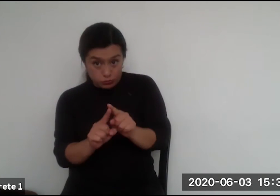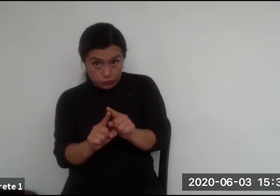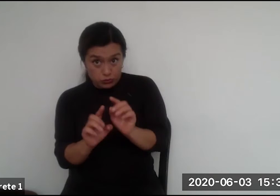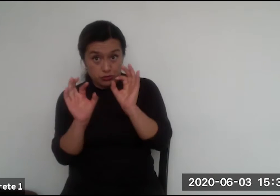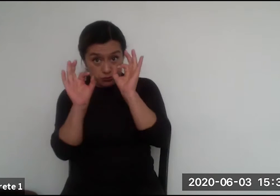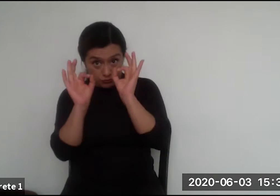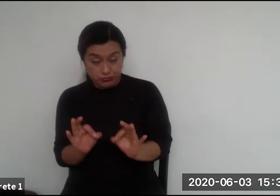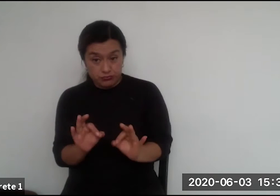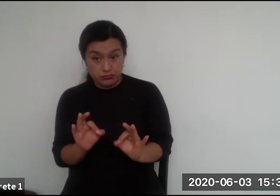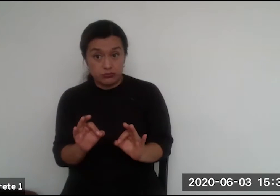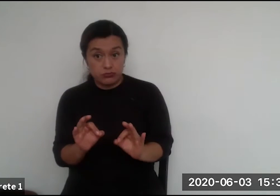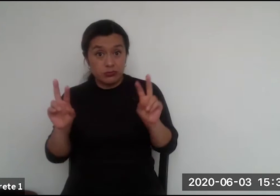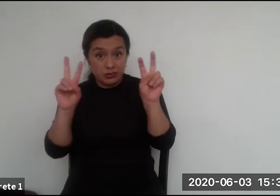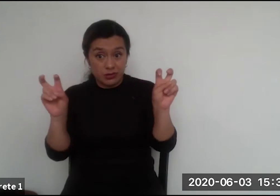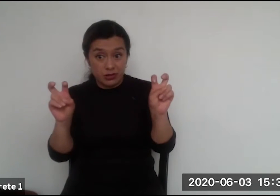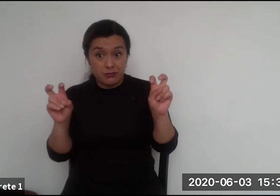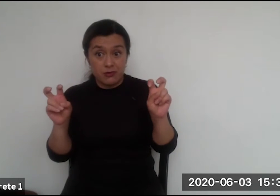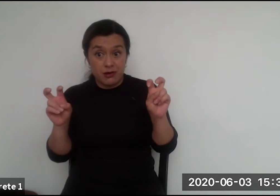na Argentina,